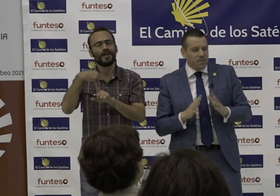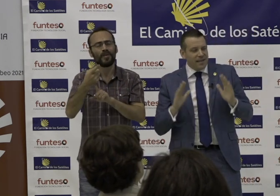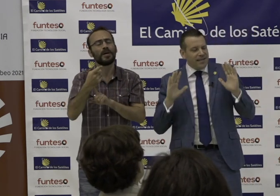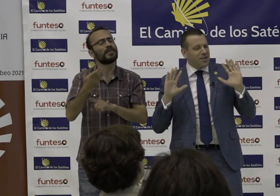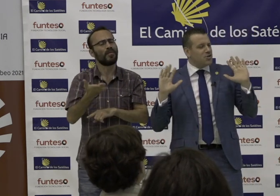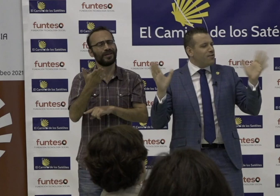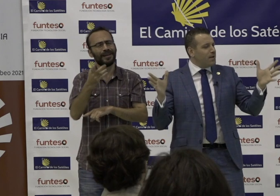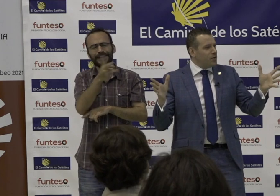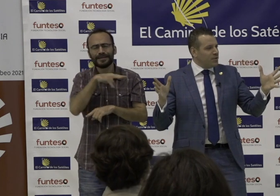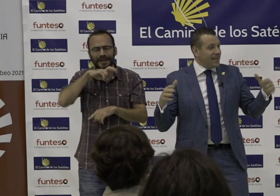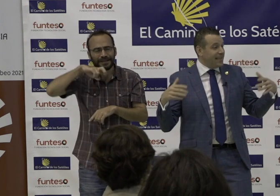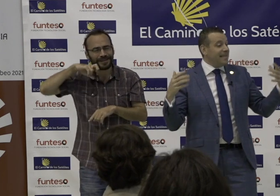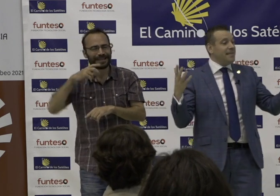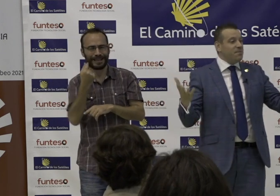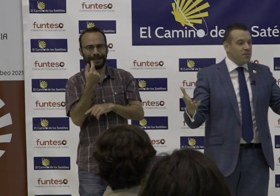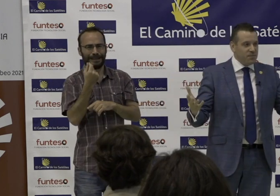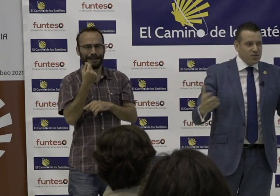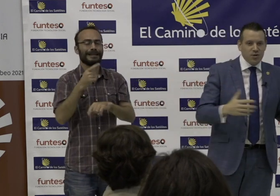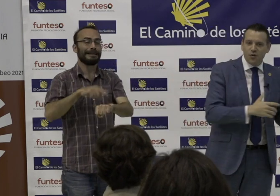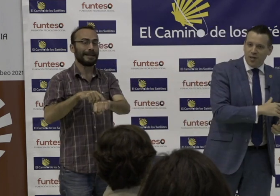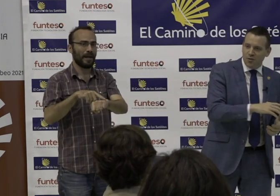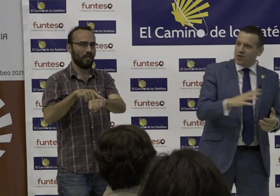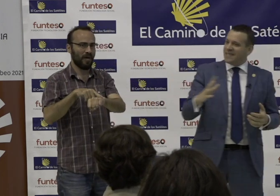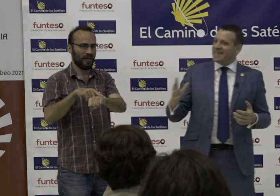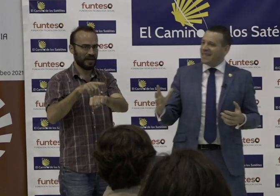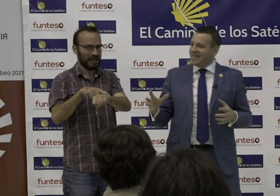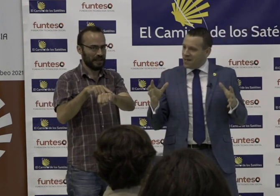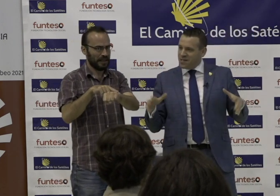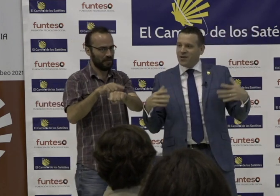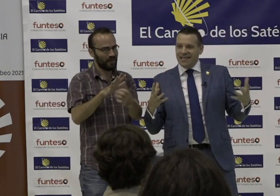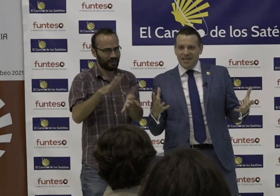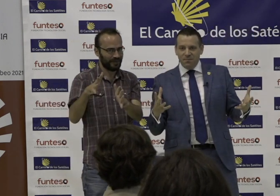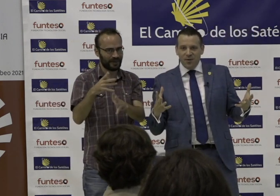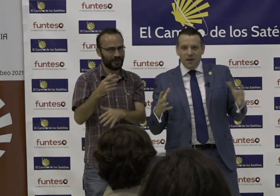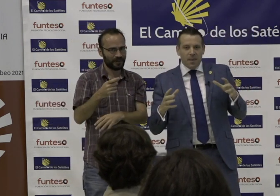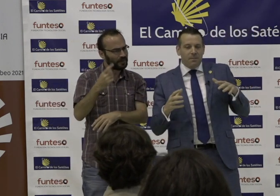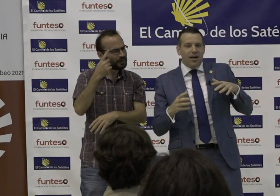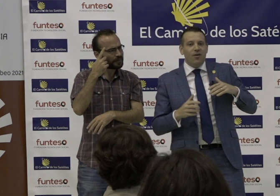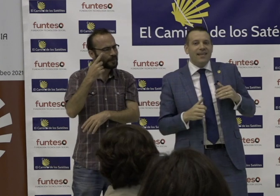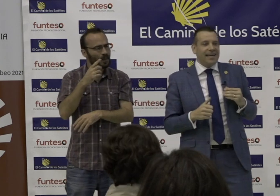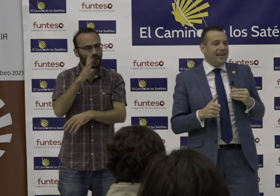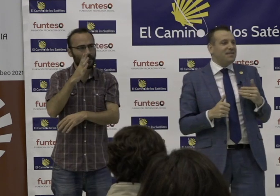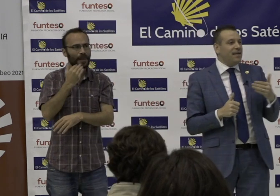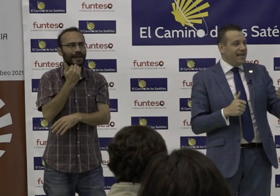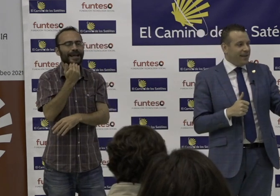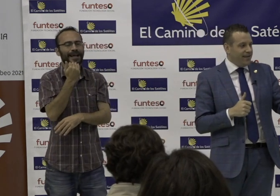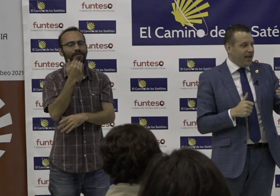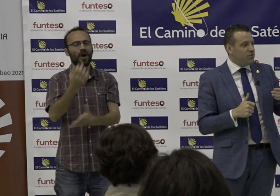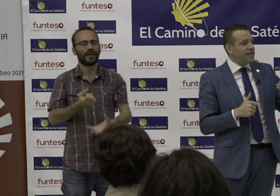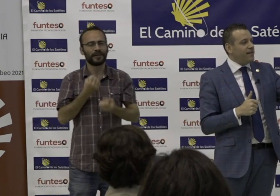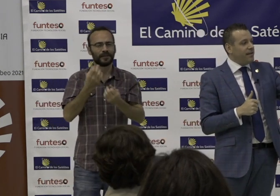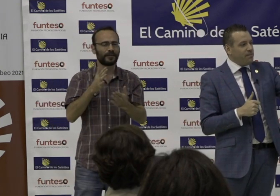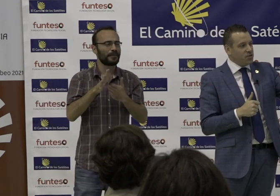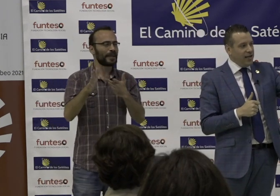tiempo. Si yo os lanzo la pregunta de qué es el tiempo, estoy seguro que todos los que estáis aquí sabéis lo que es el tiempo. Pero a la hora de querer explicar